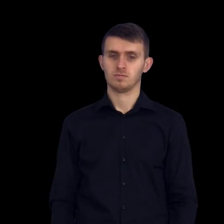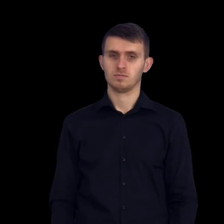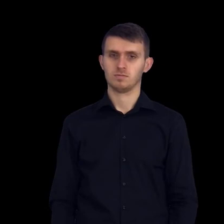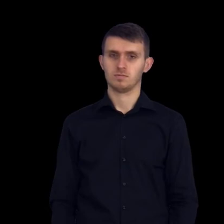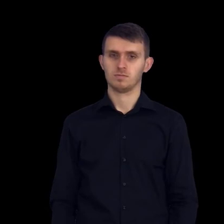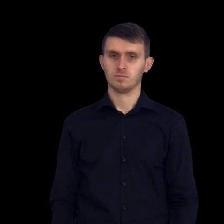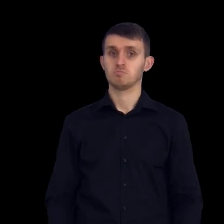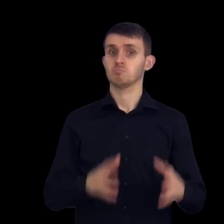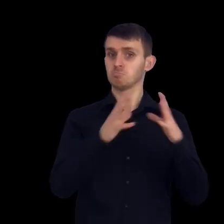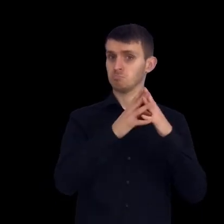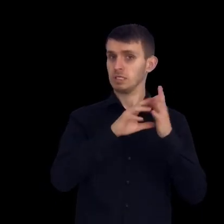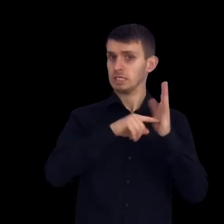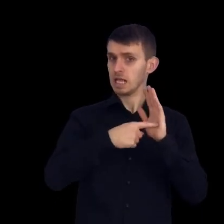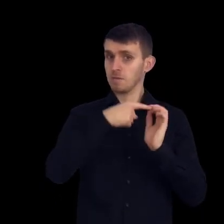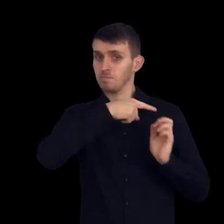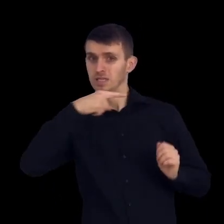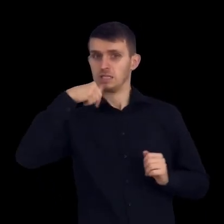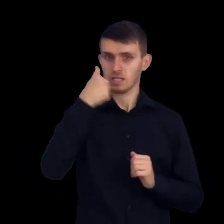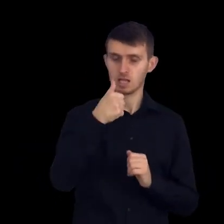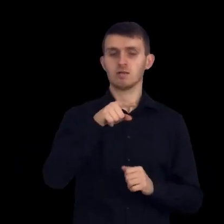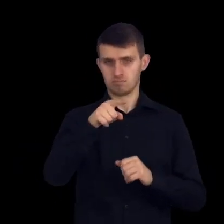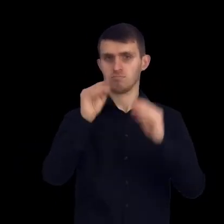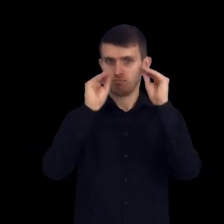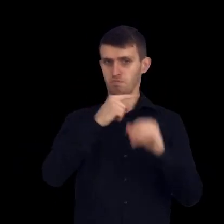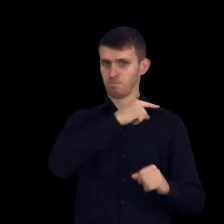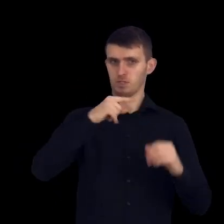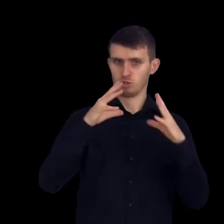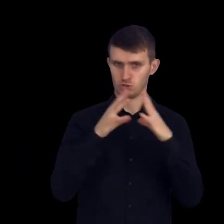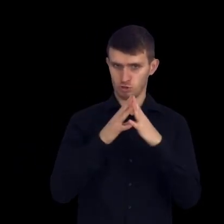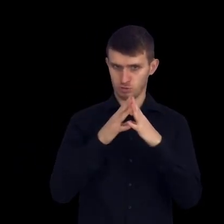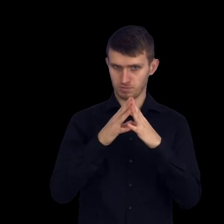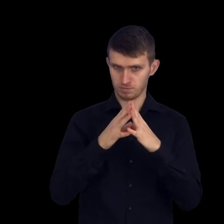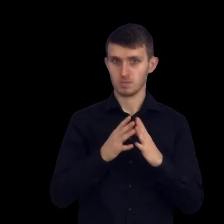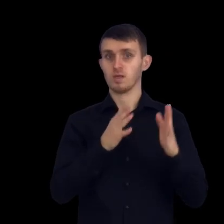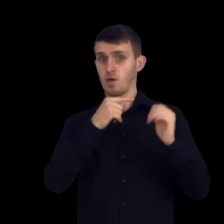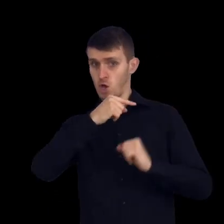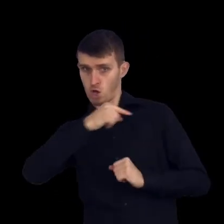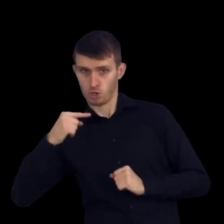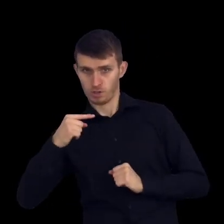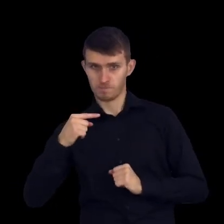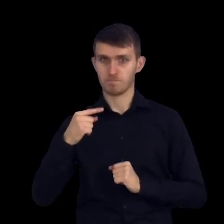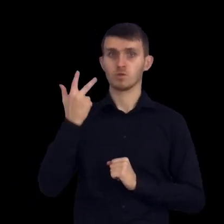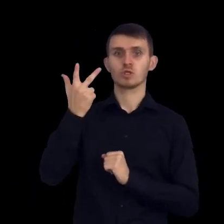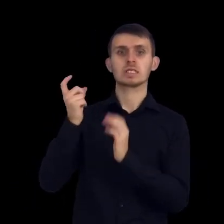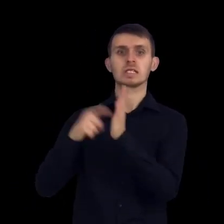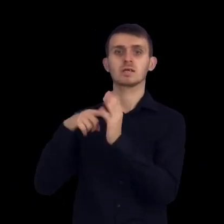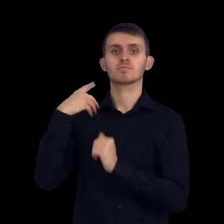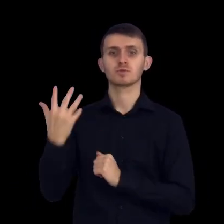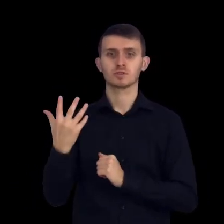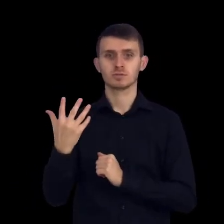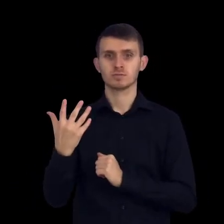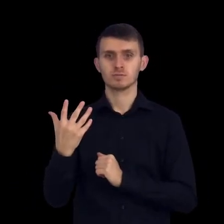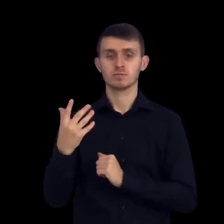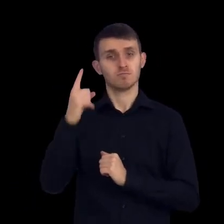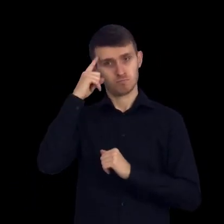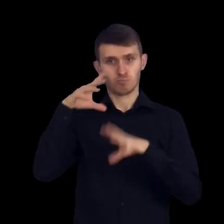odjąć 3 razy 5 to 10 razy minus 1 to jest minus 10 i od